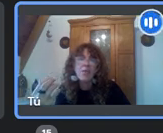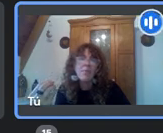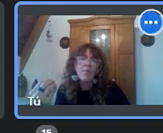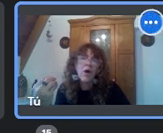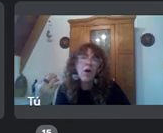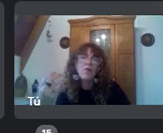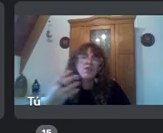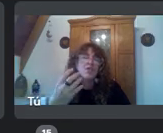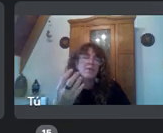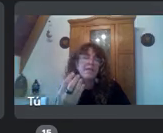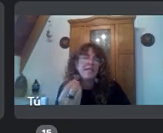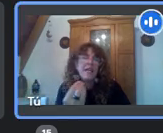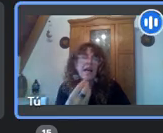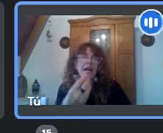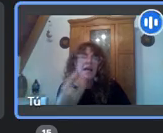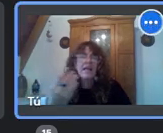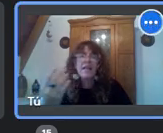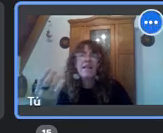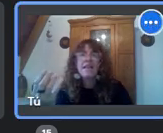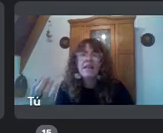propietario. Ownership sería